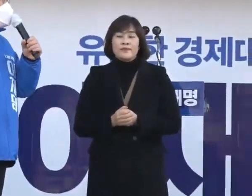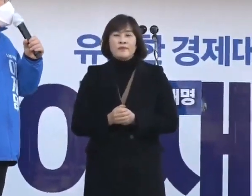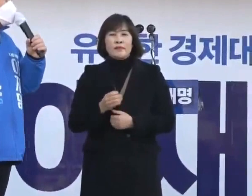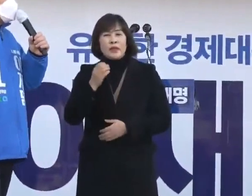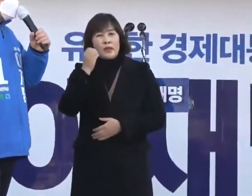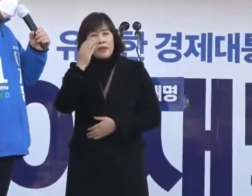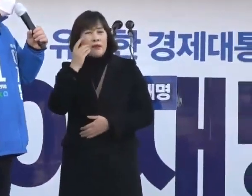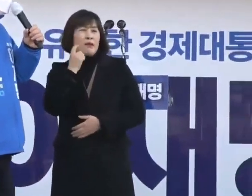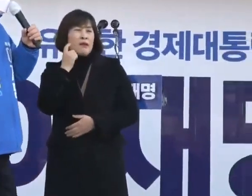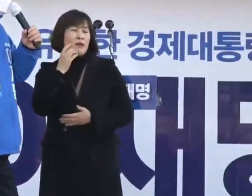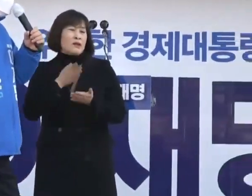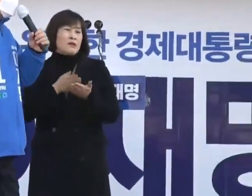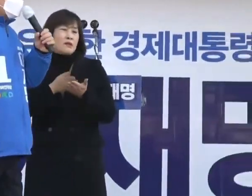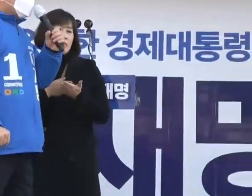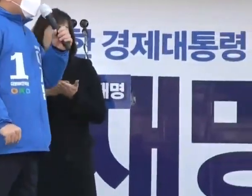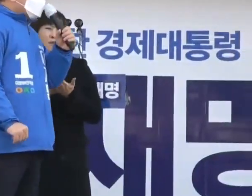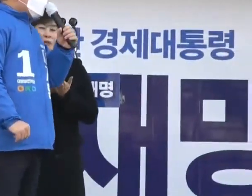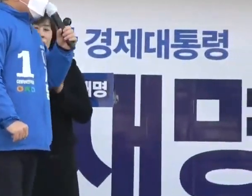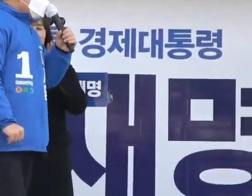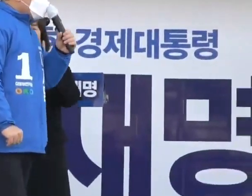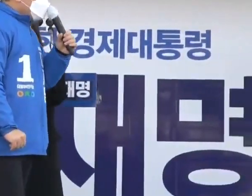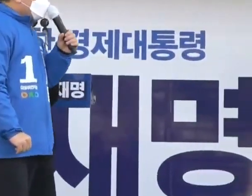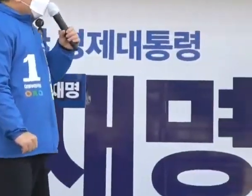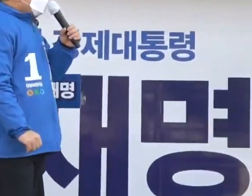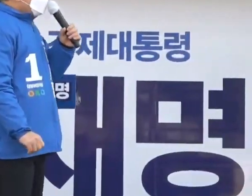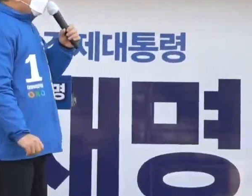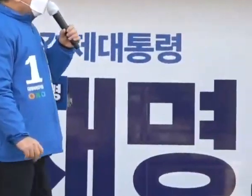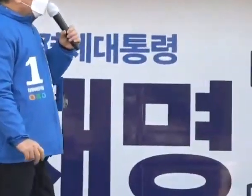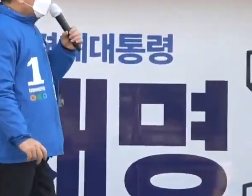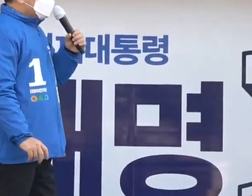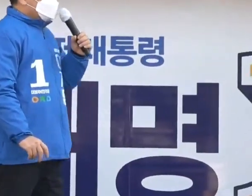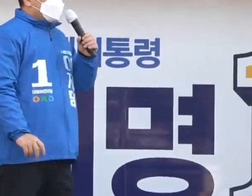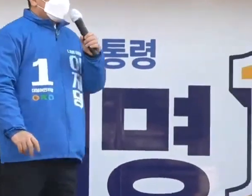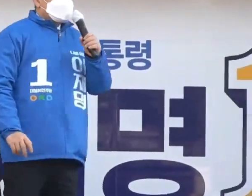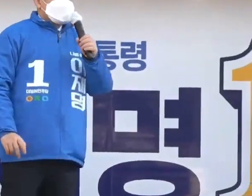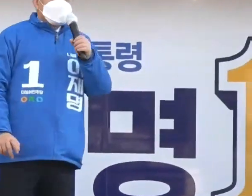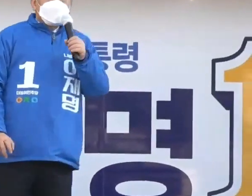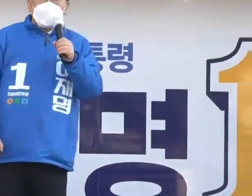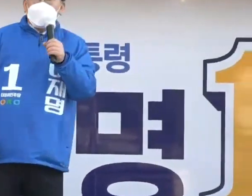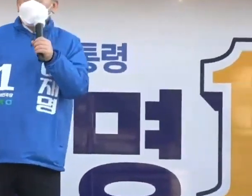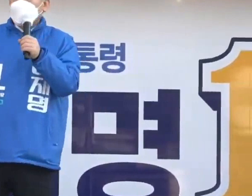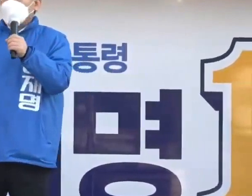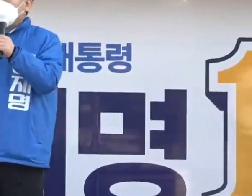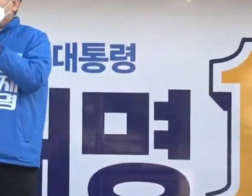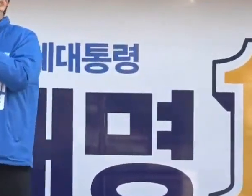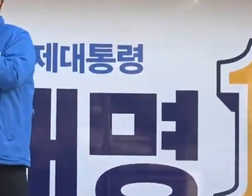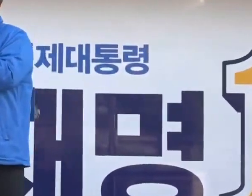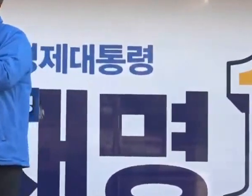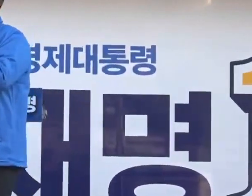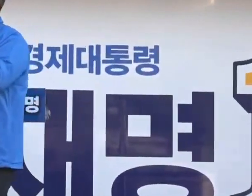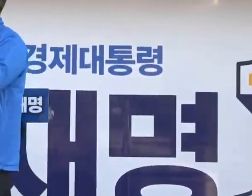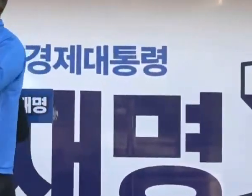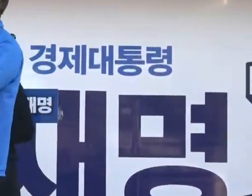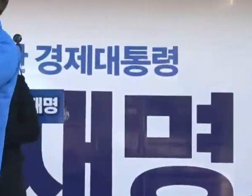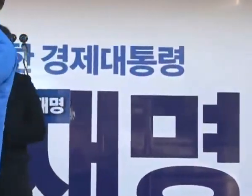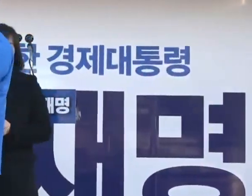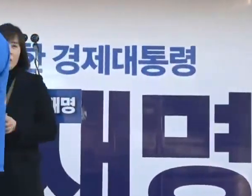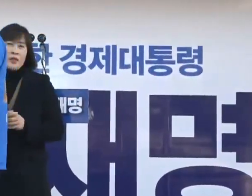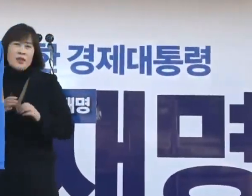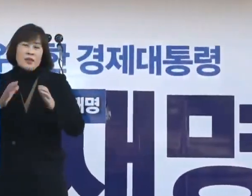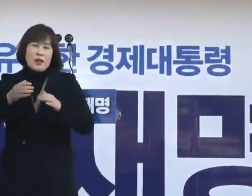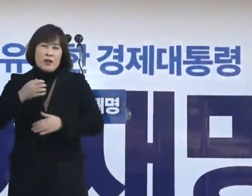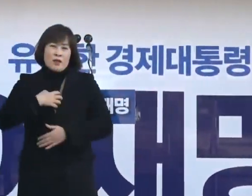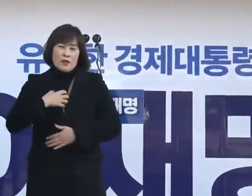이상한 가짜뉴스 잔뜩 갖다 뿌리고 모함하고 억지 쓰고 그리고 안보 포퓰리즘의